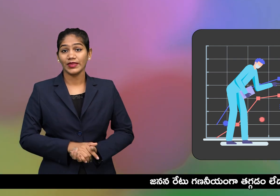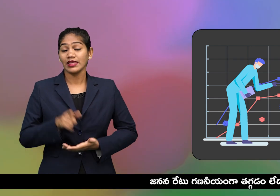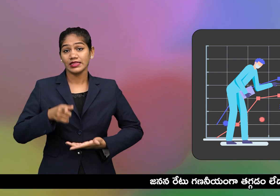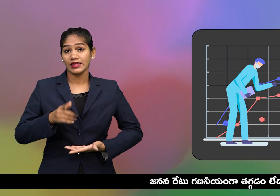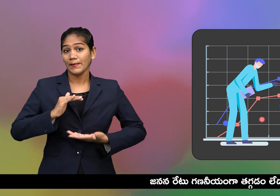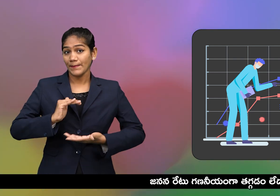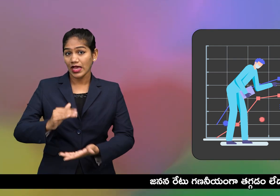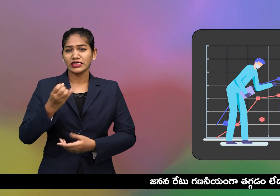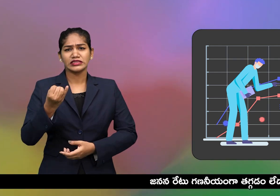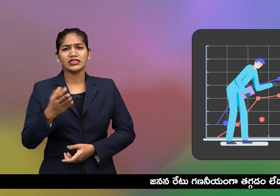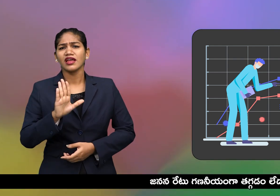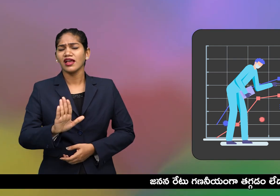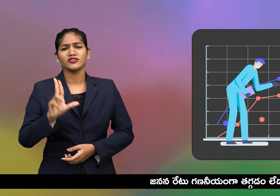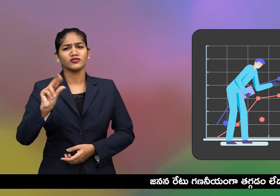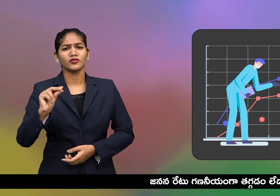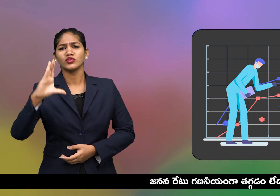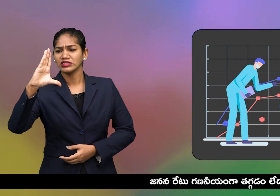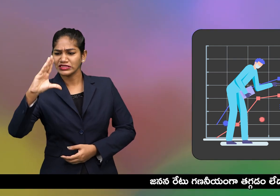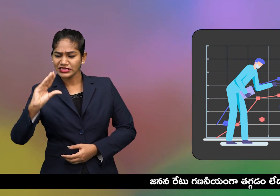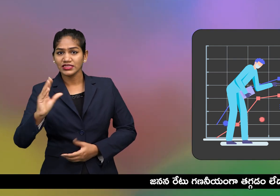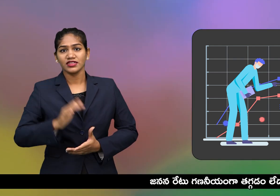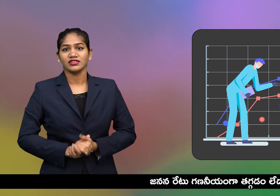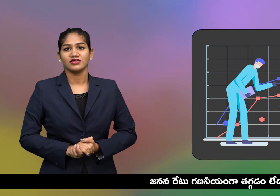జననాల రేటు గణనీయంగా తగ్గలేదు.